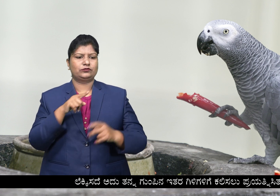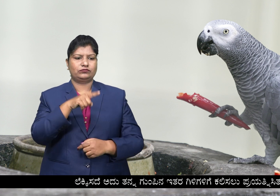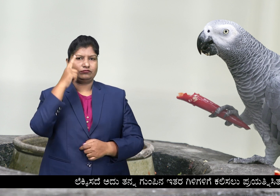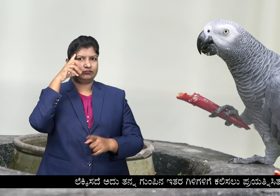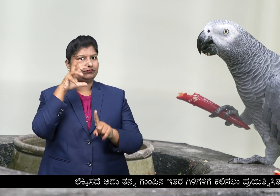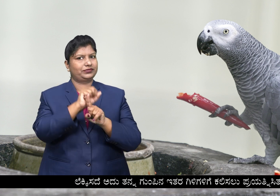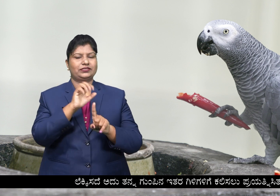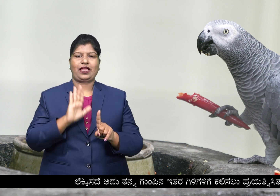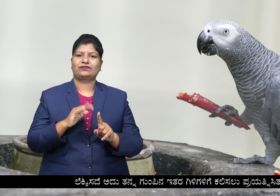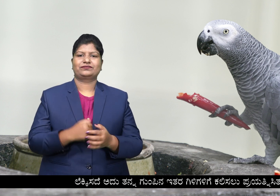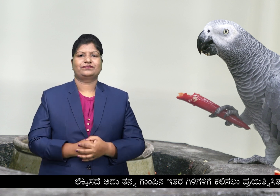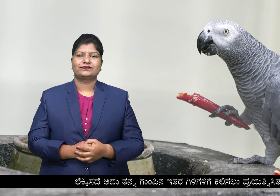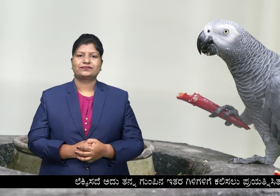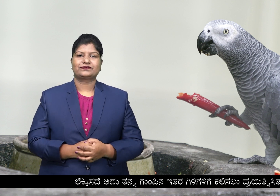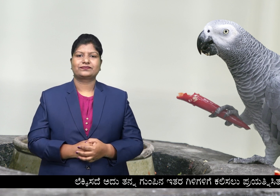ಪ್ರಯತ್ನಿಸಿತು.